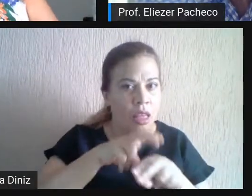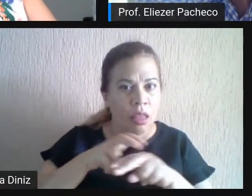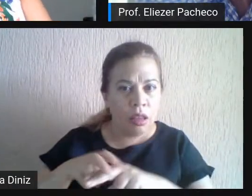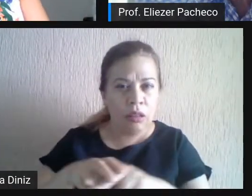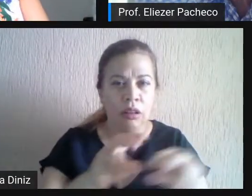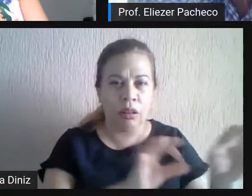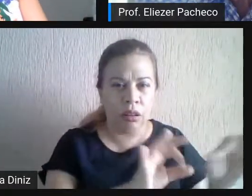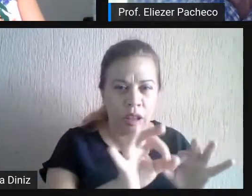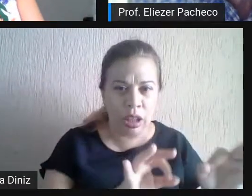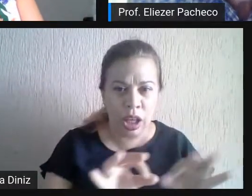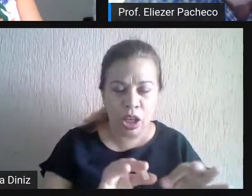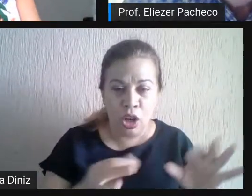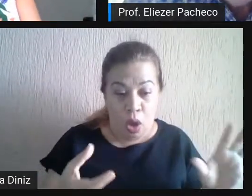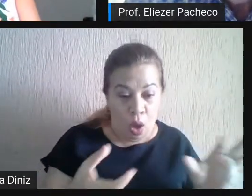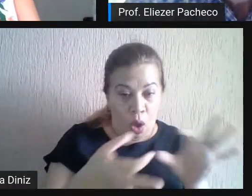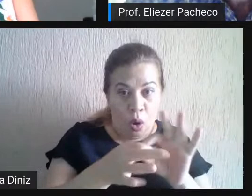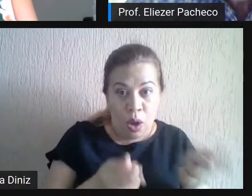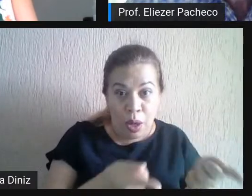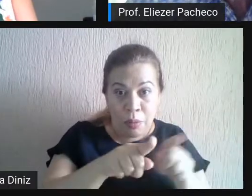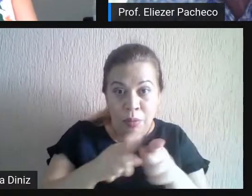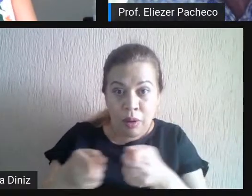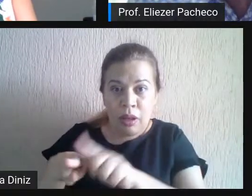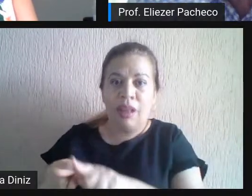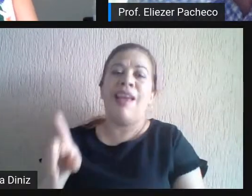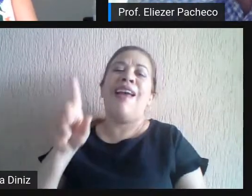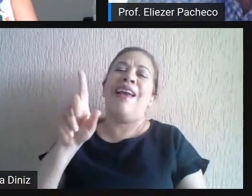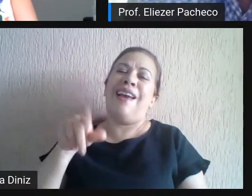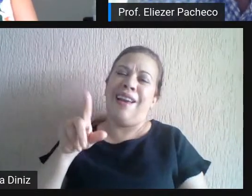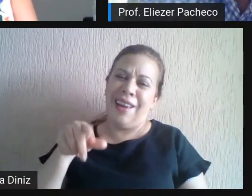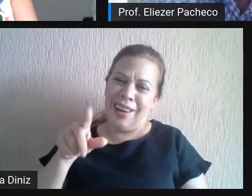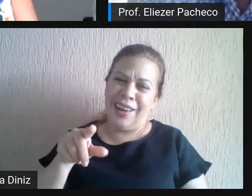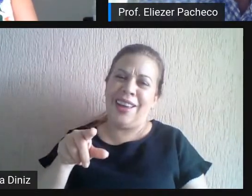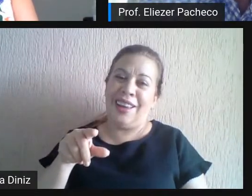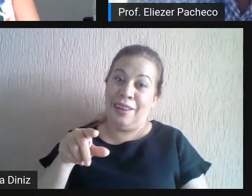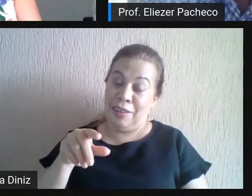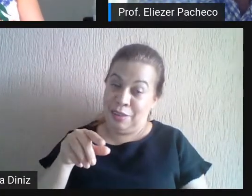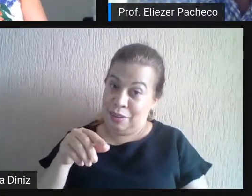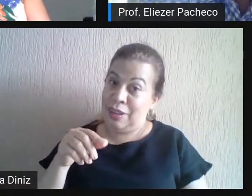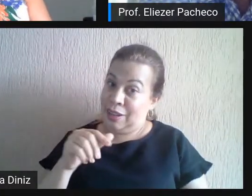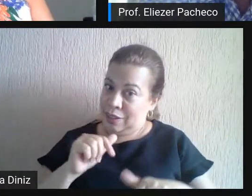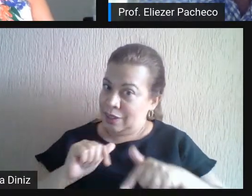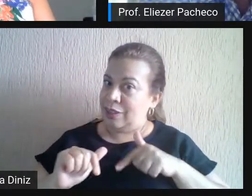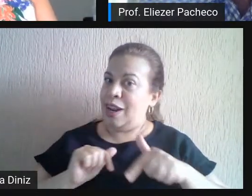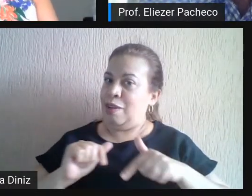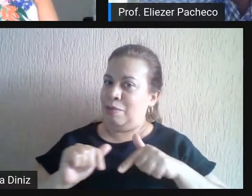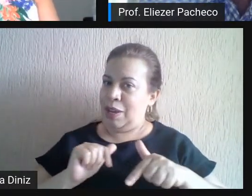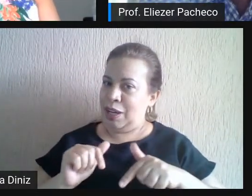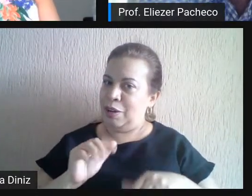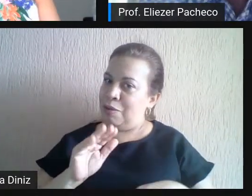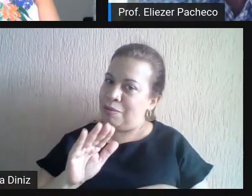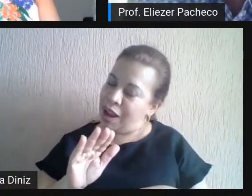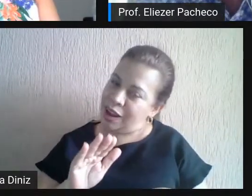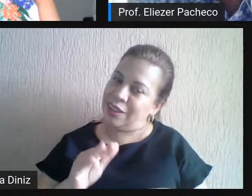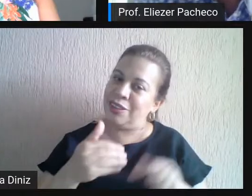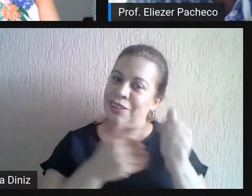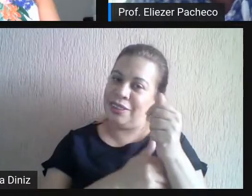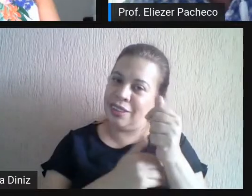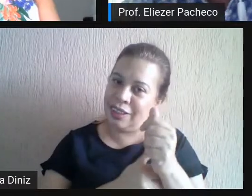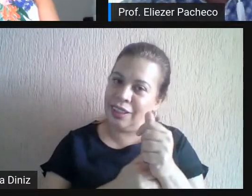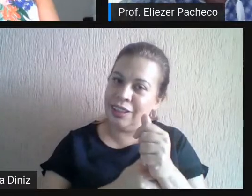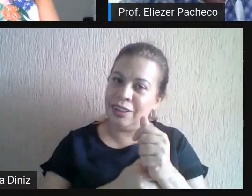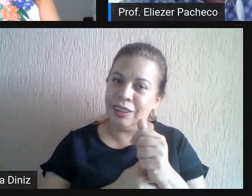de forma integrada é mais trabalhoso, mas não tem outra forma. Então, o segredo é o